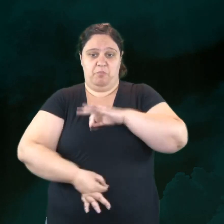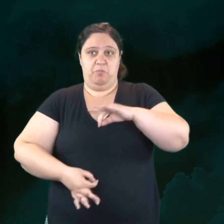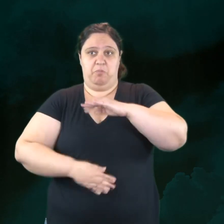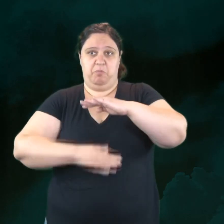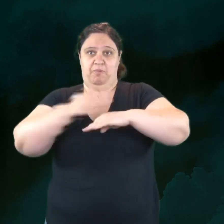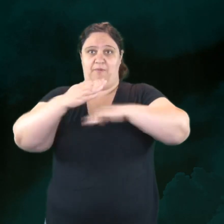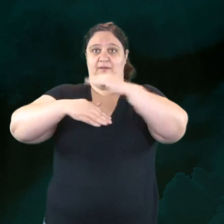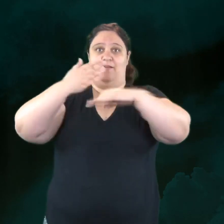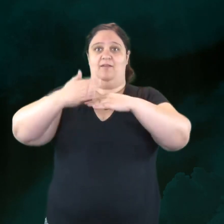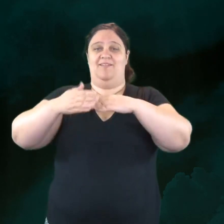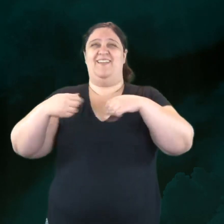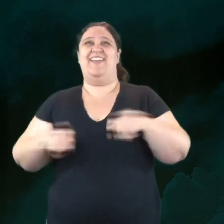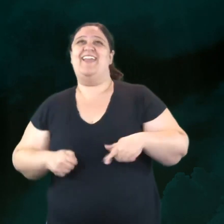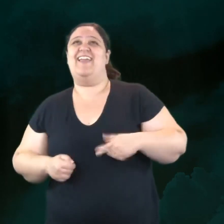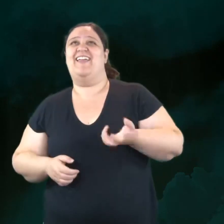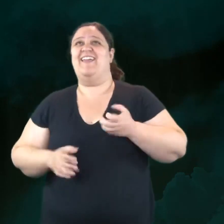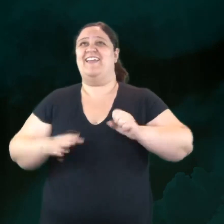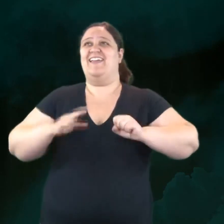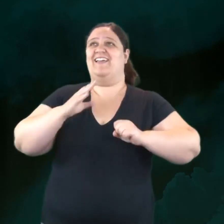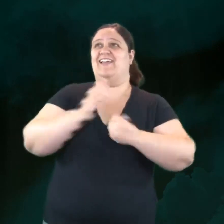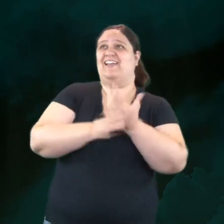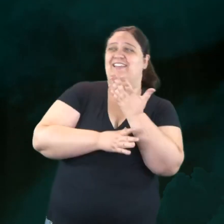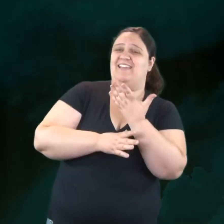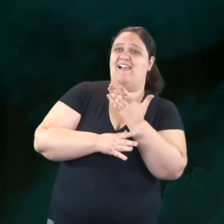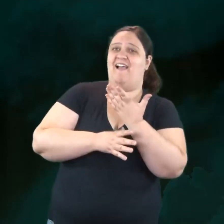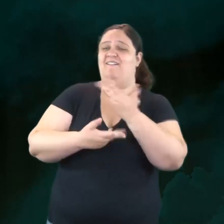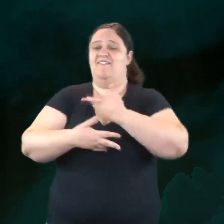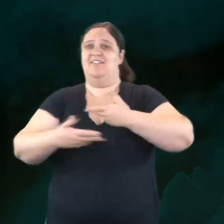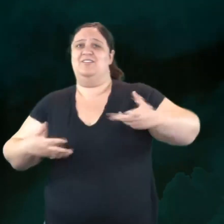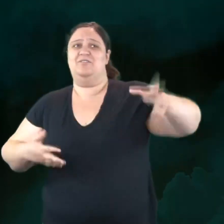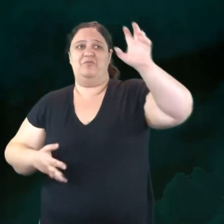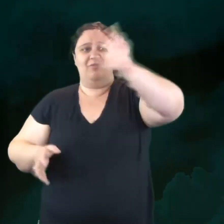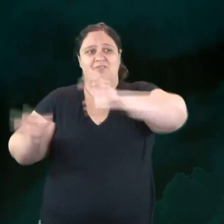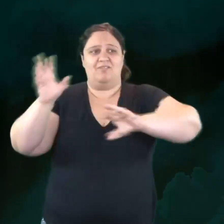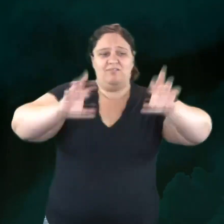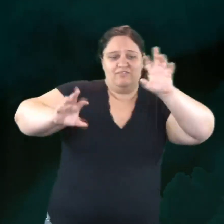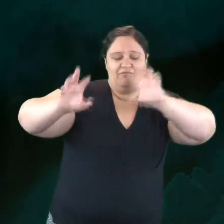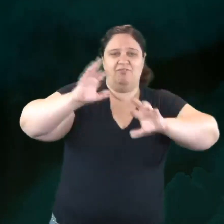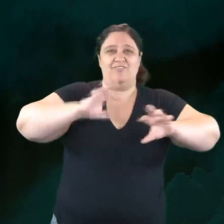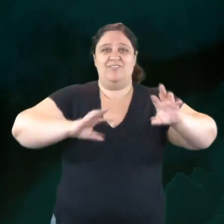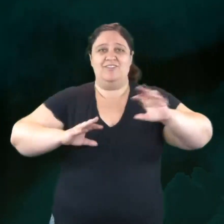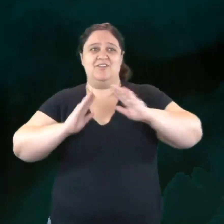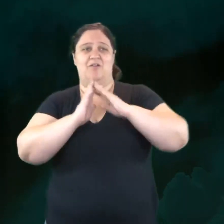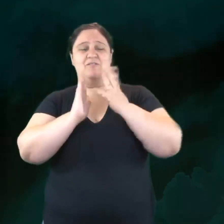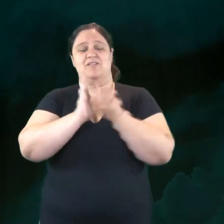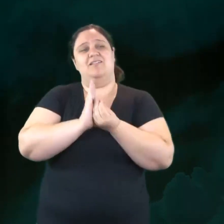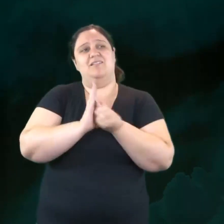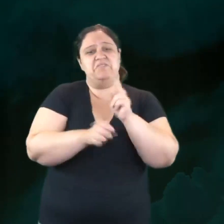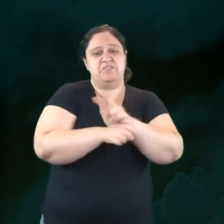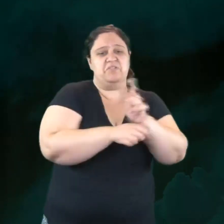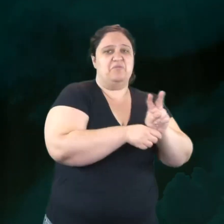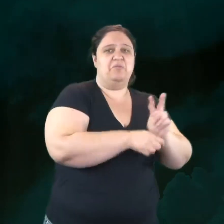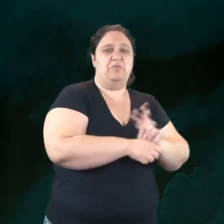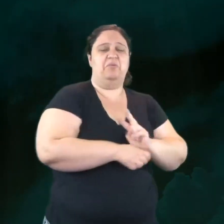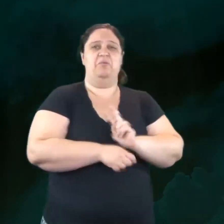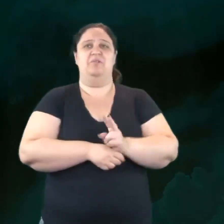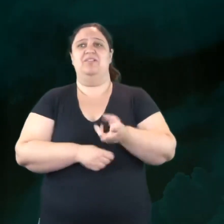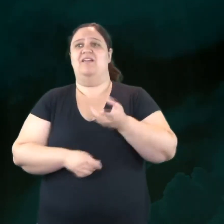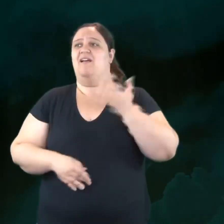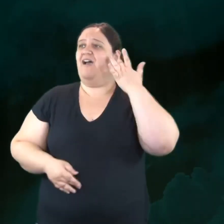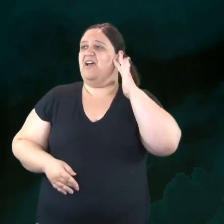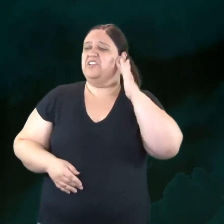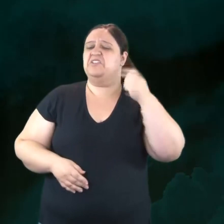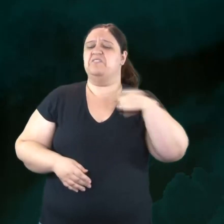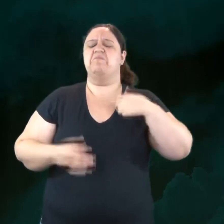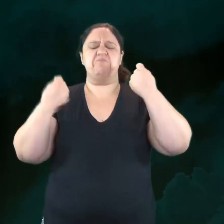vezes você quer inventar muita coisa para a sua região, da sua obra, a sua igreja que você cuida, você acha que você tem muita